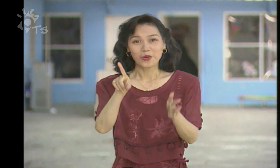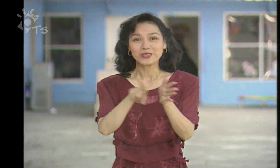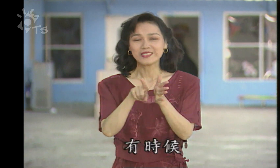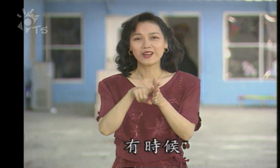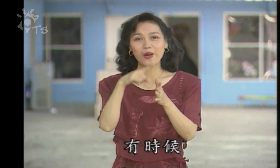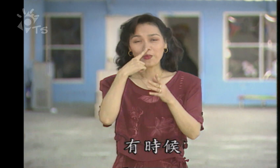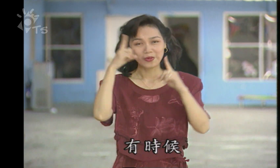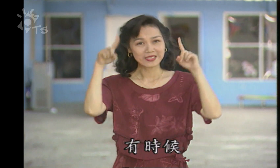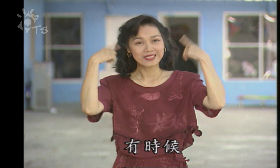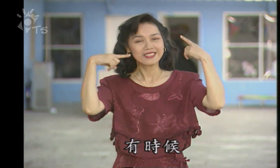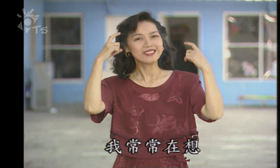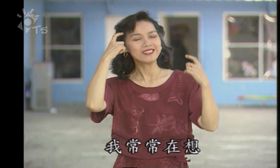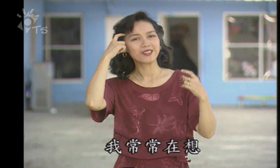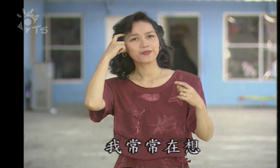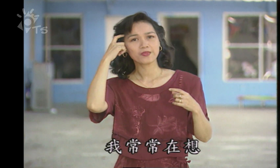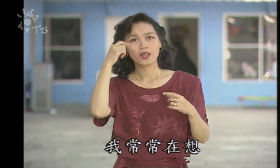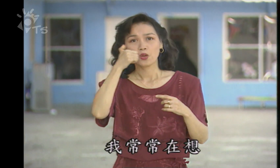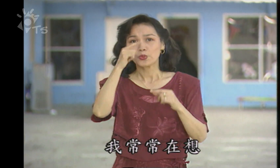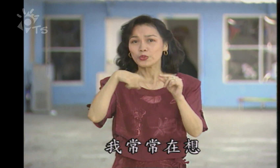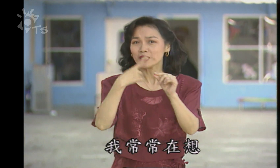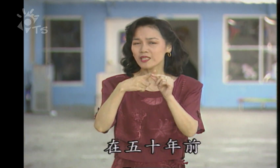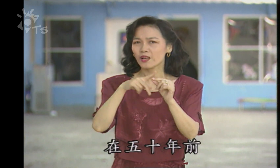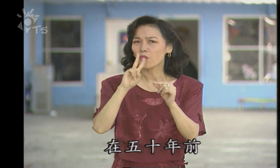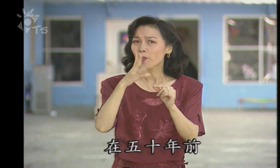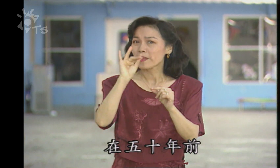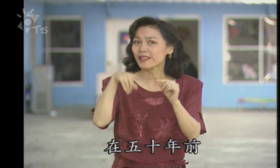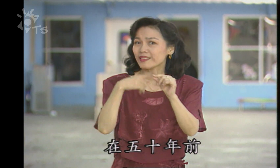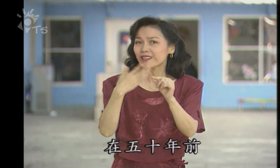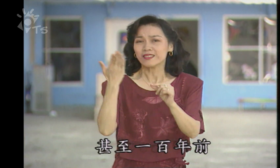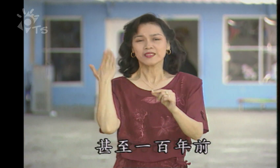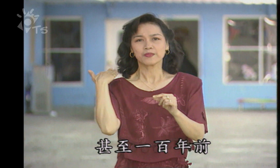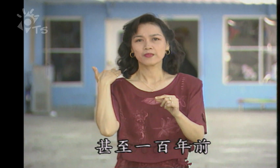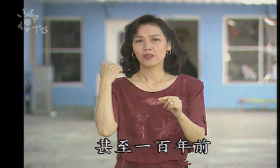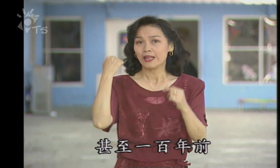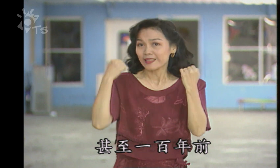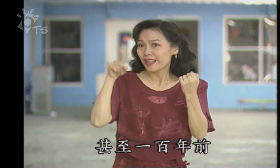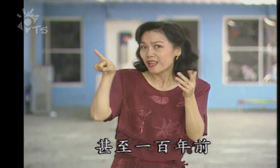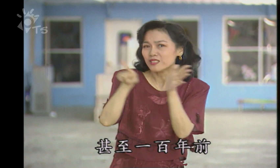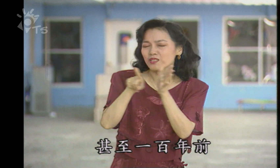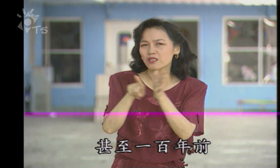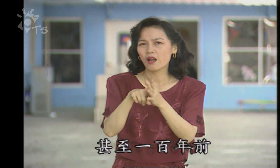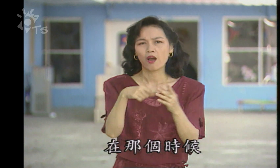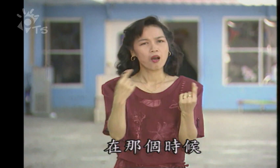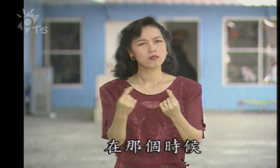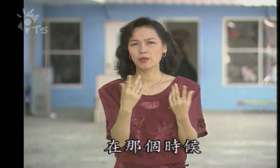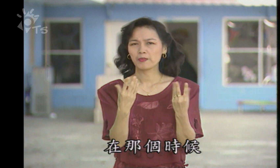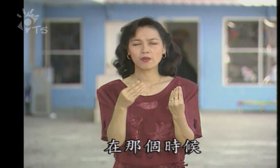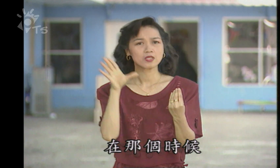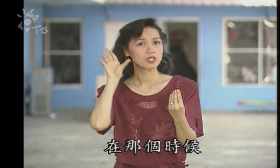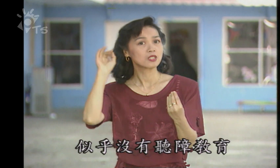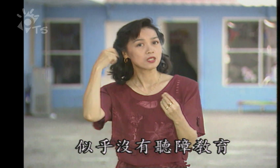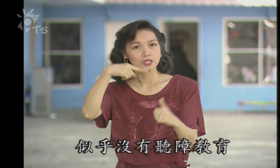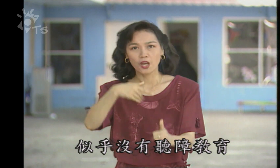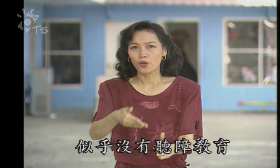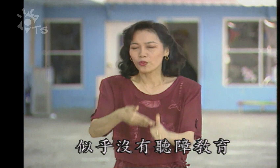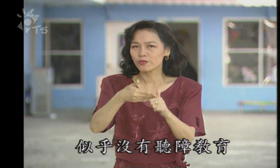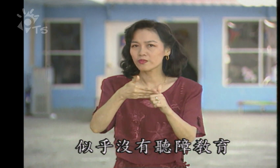有时候我常常在想，在五十年前甚至一百年前，在那个时候似乎没有听障教